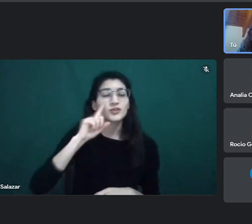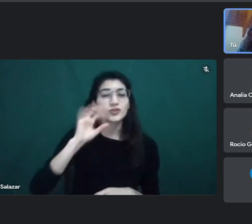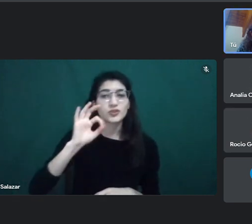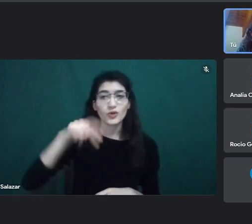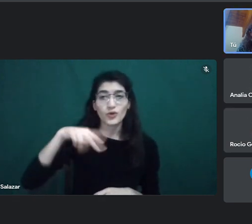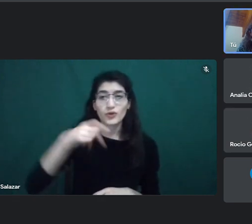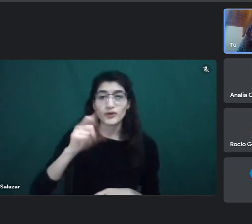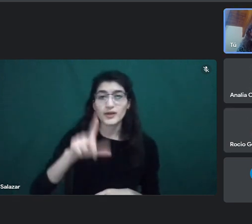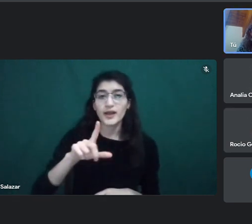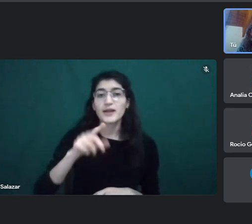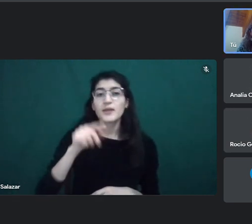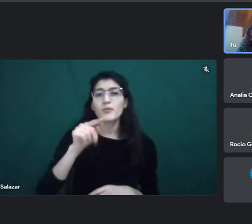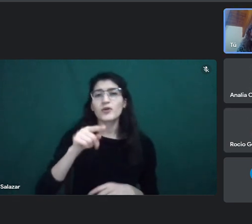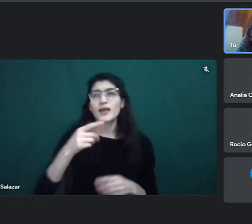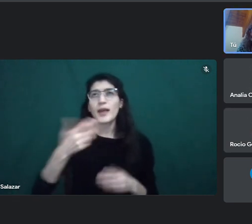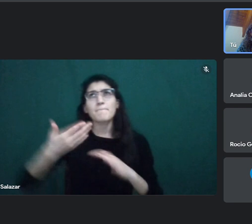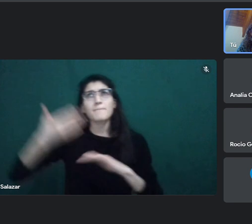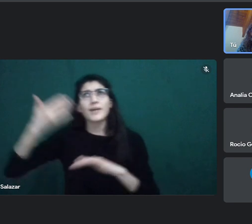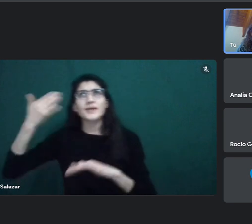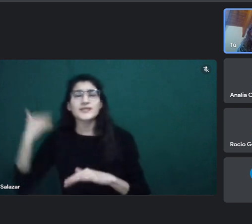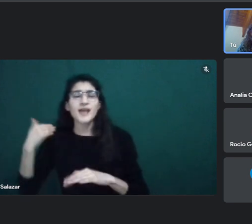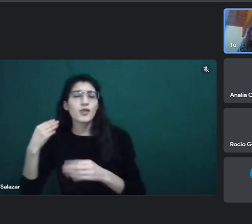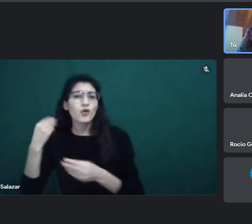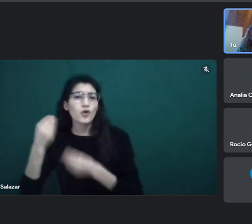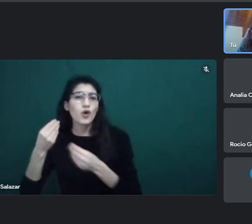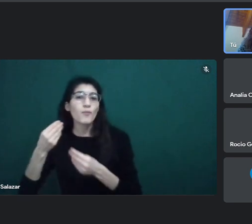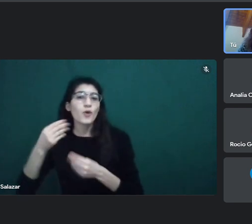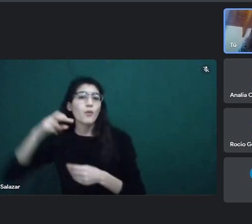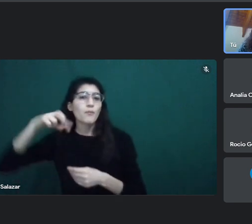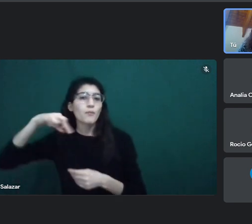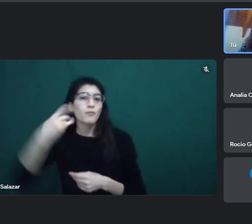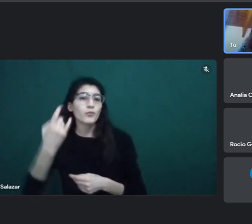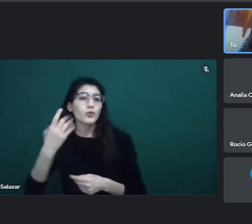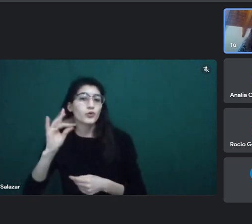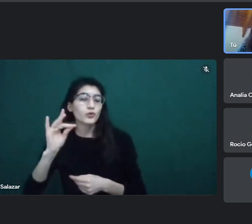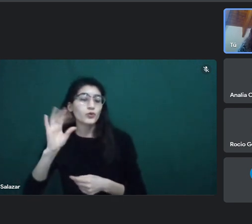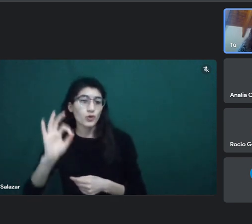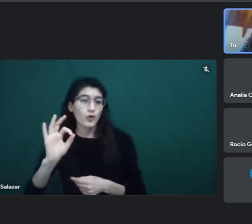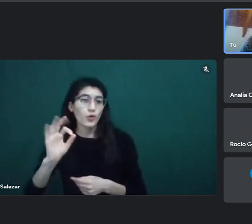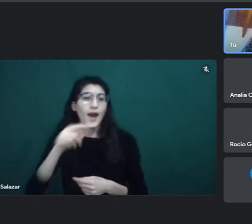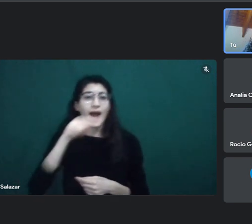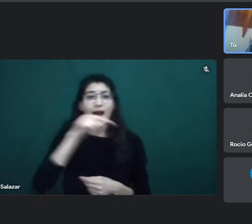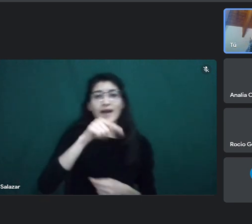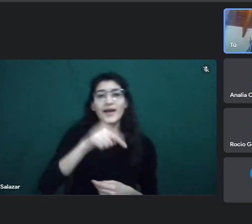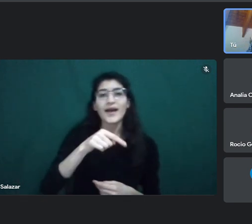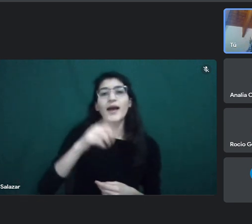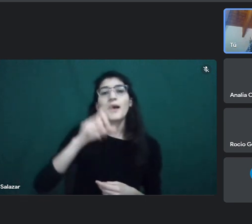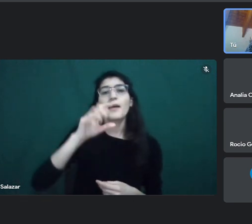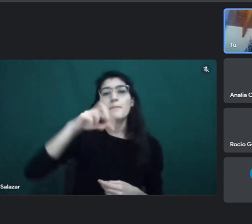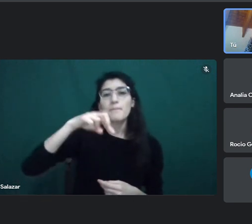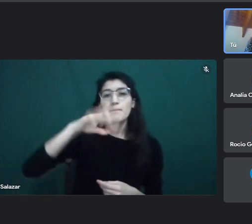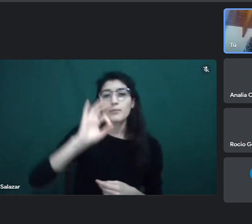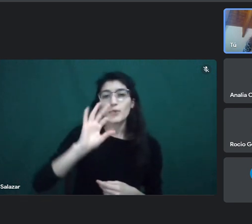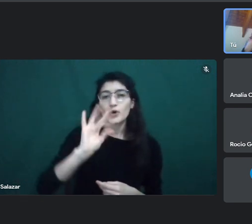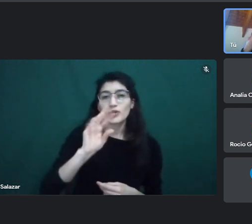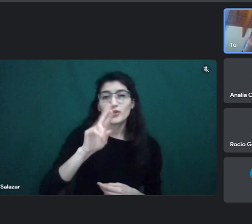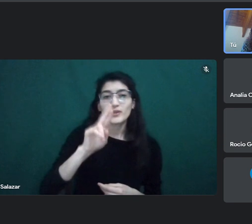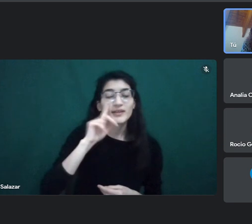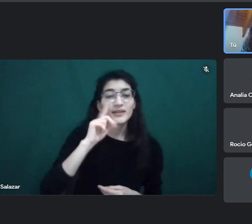pudo focalizarse. Acá digo yo podría. Parece que fuera a futuro, pero no lo estoy